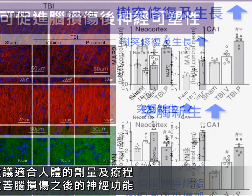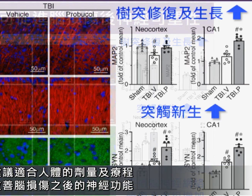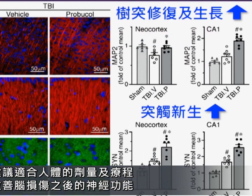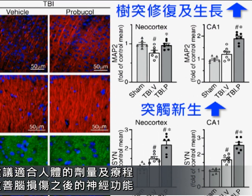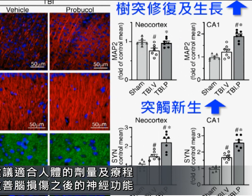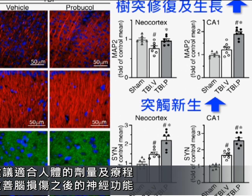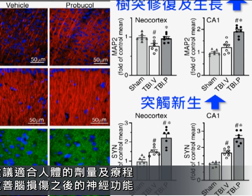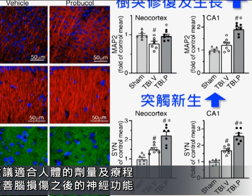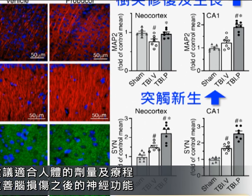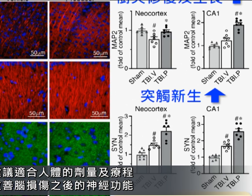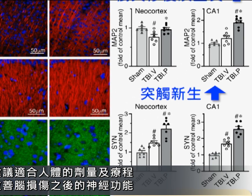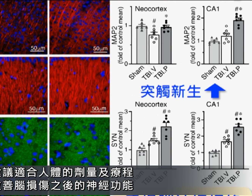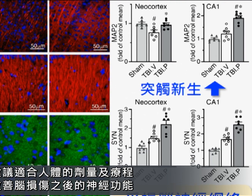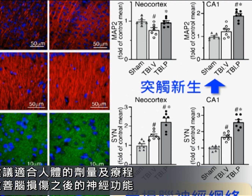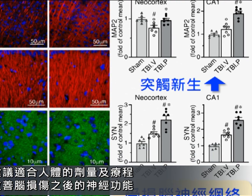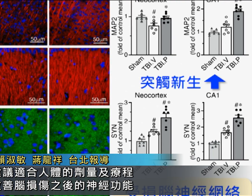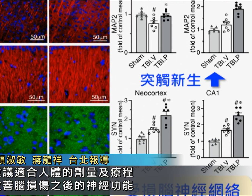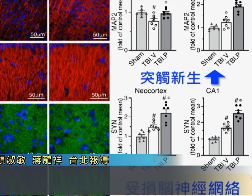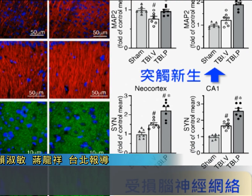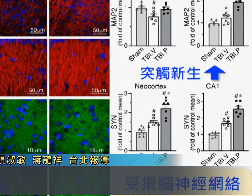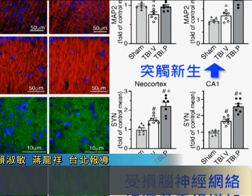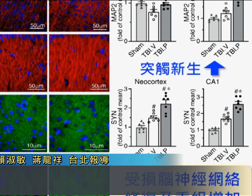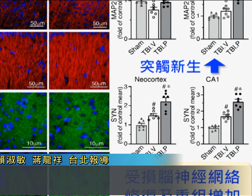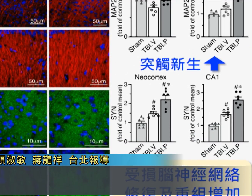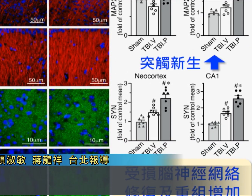伤之后的神经功能。记者赖淑明、蒋龙翔特别报道。